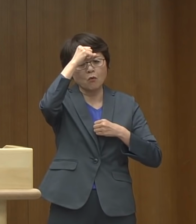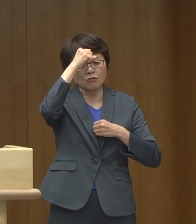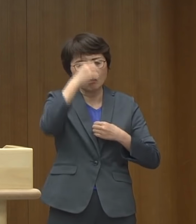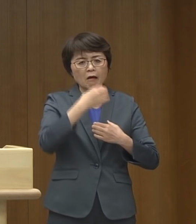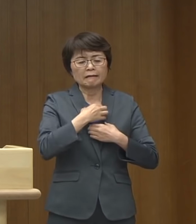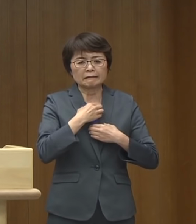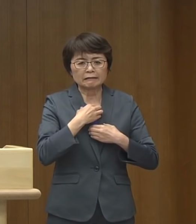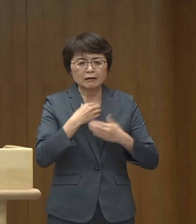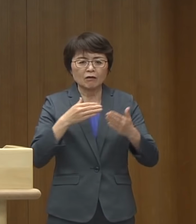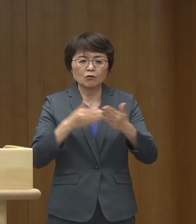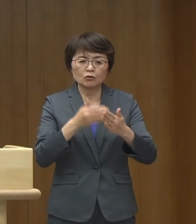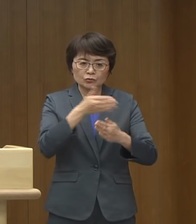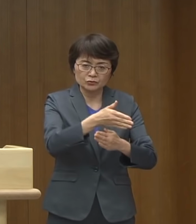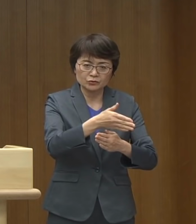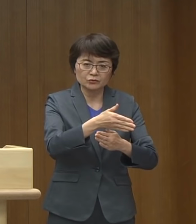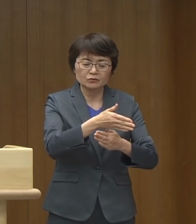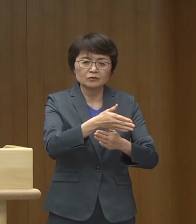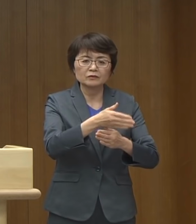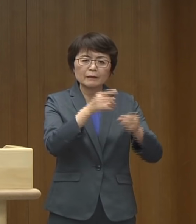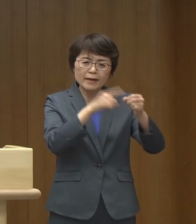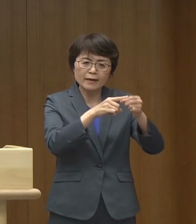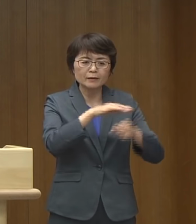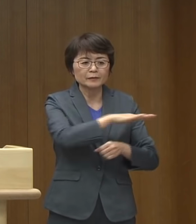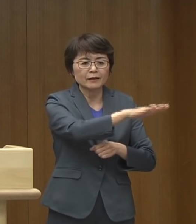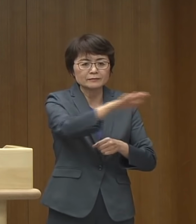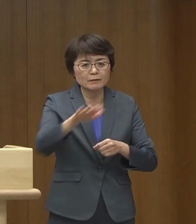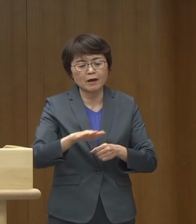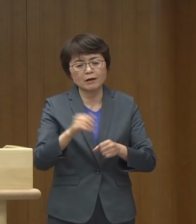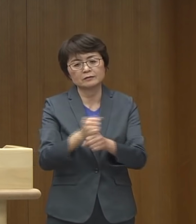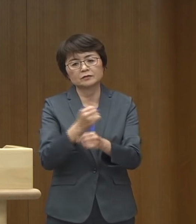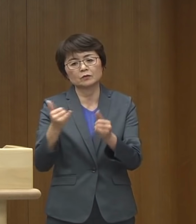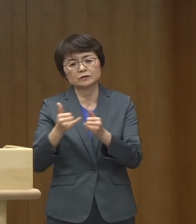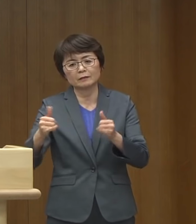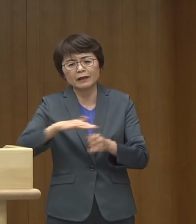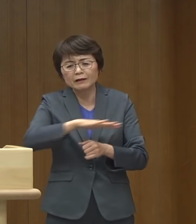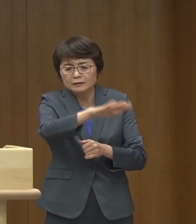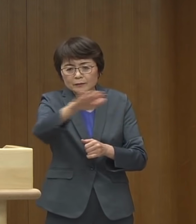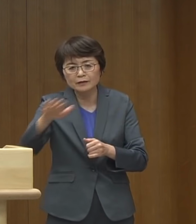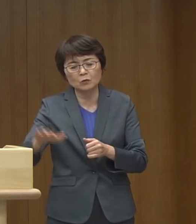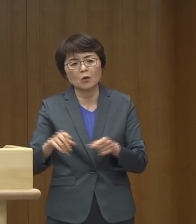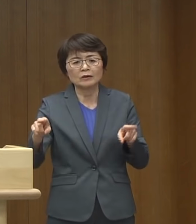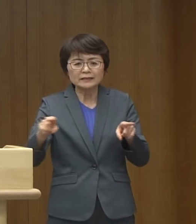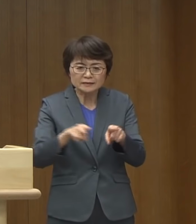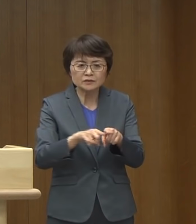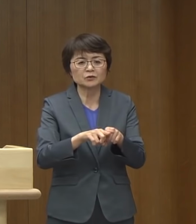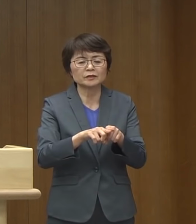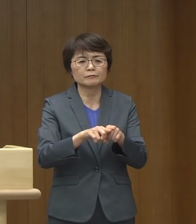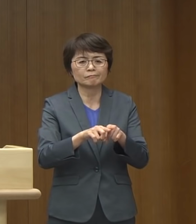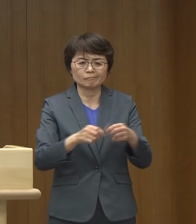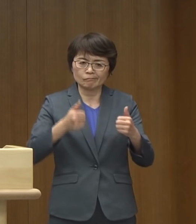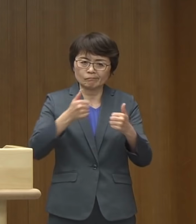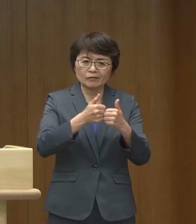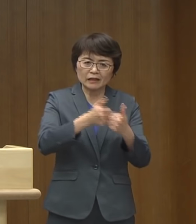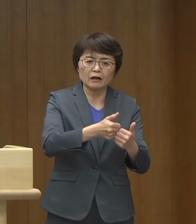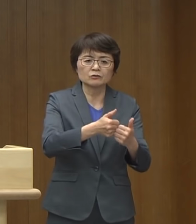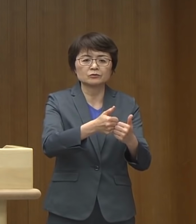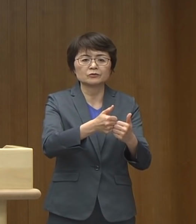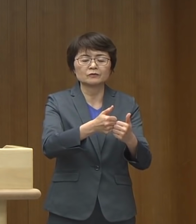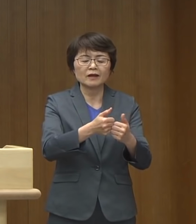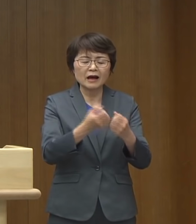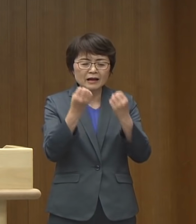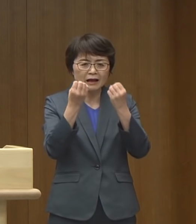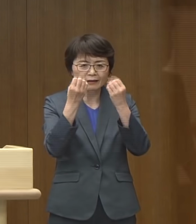向け、道民の皆様や事業者の皆様と一丸となって戦っていく新た